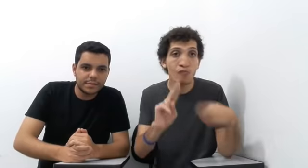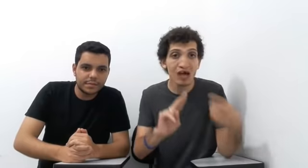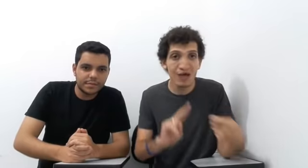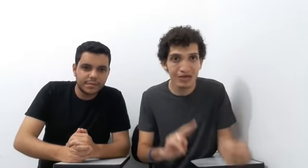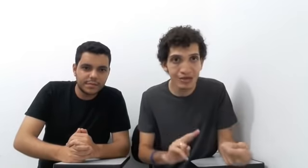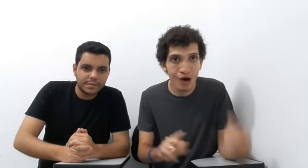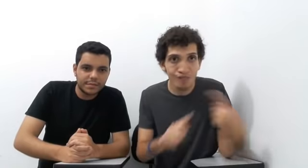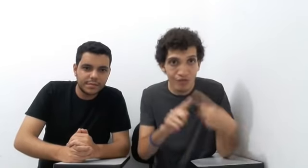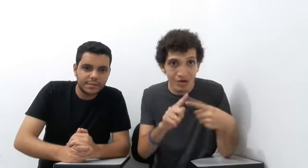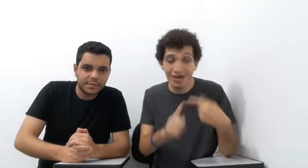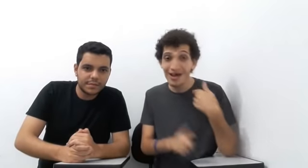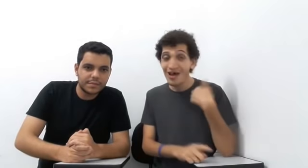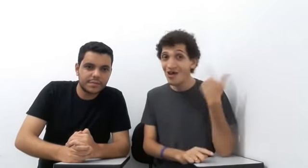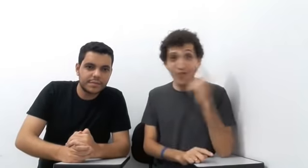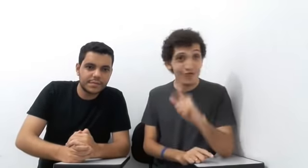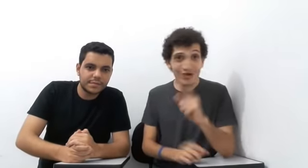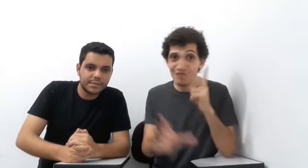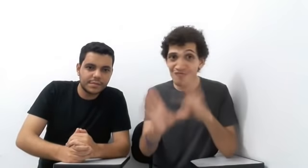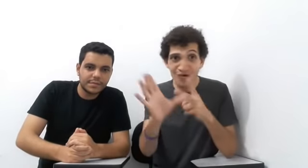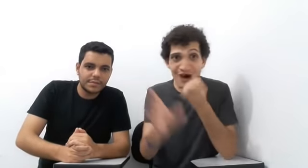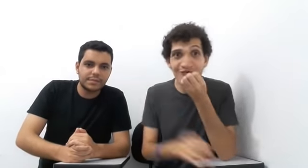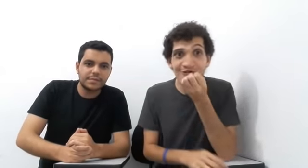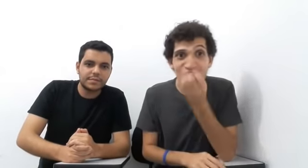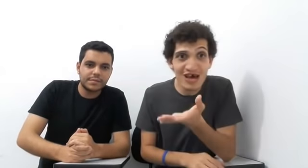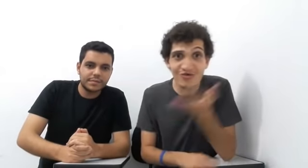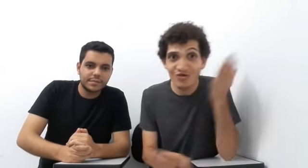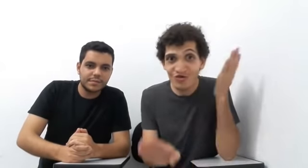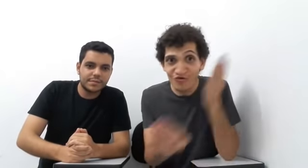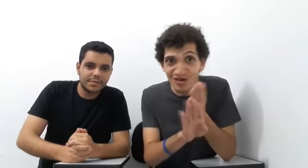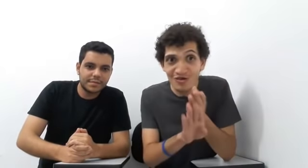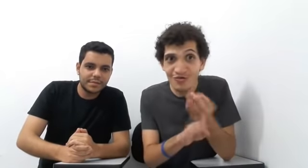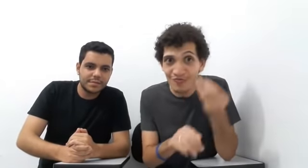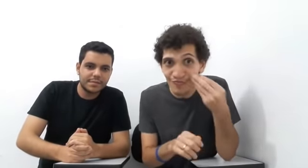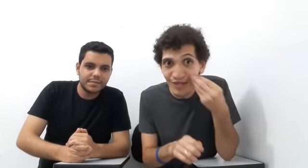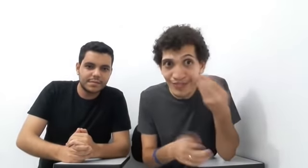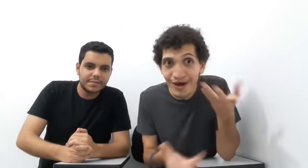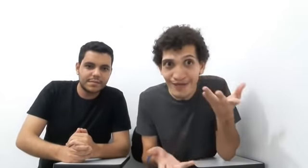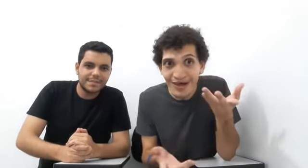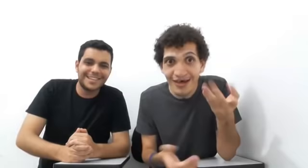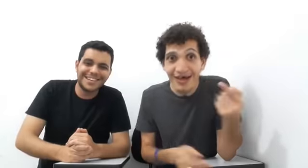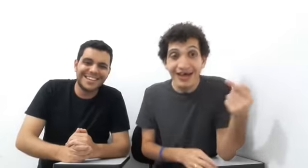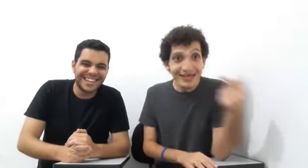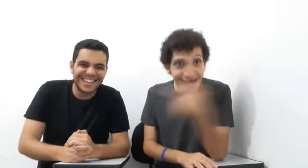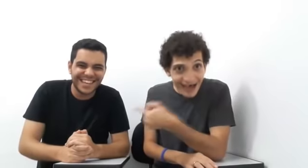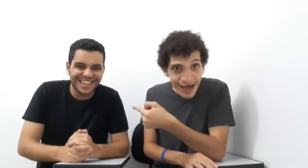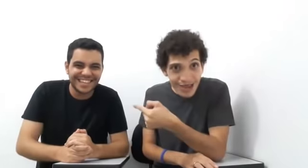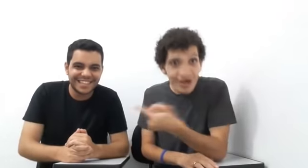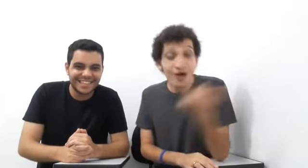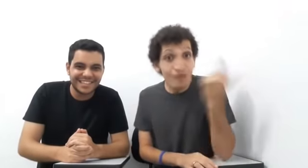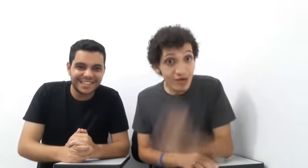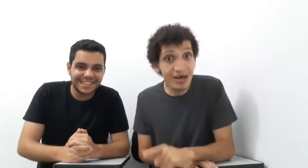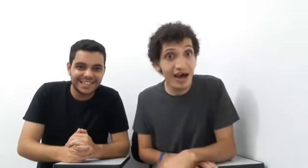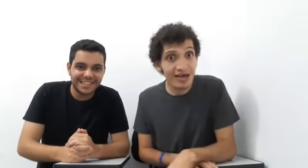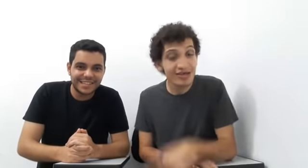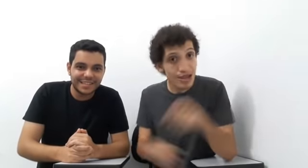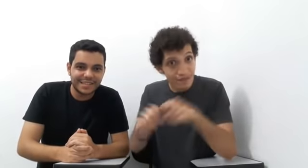cada final, porque eu não consigo diagonal bem, eu descobri então, né? E ele consegue, ele faz